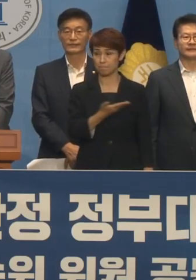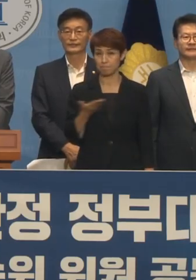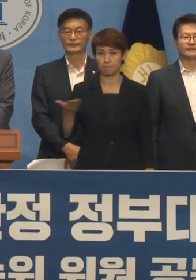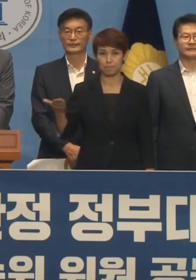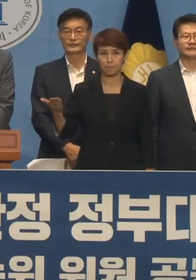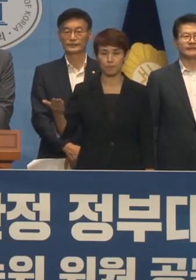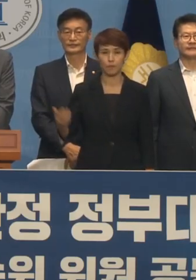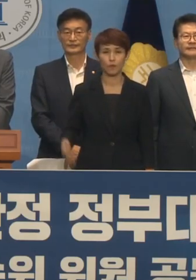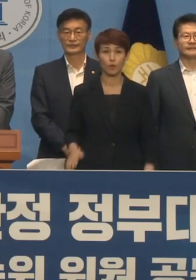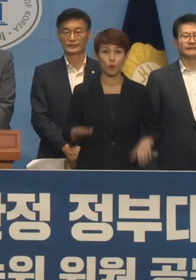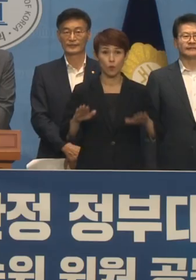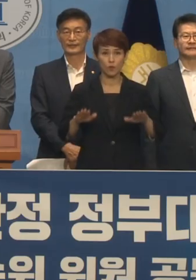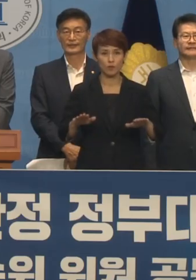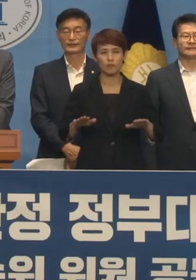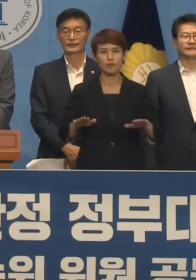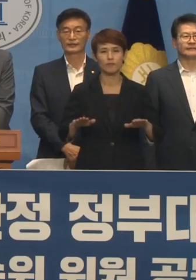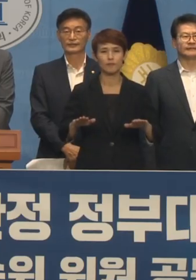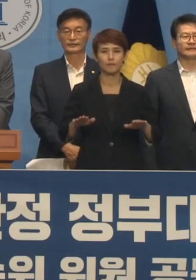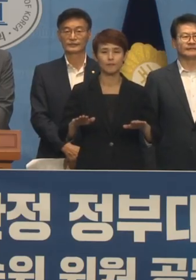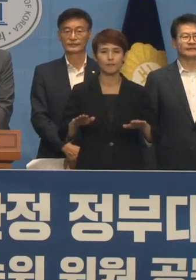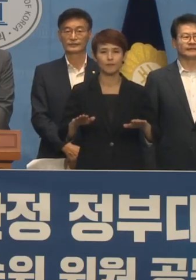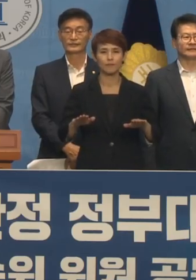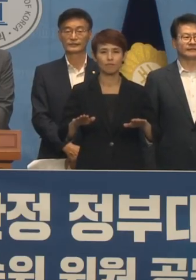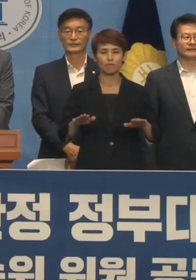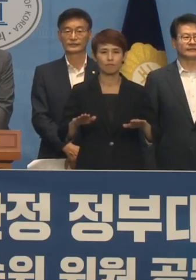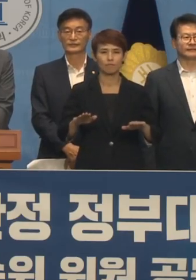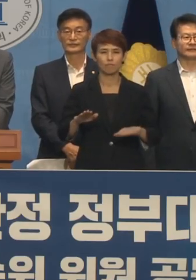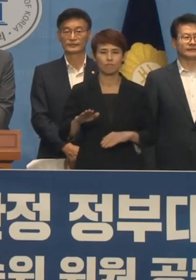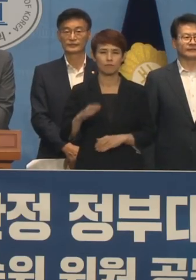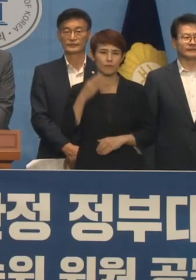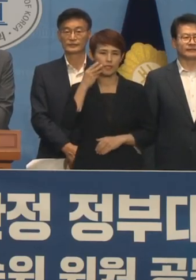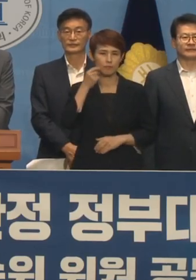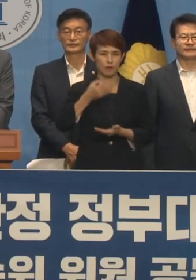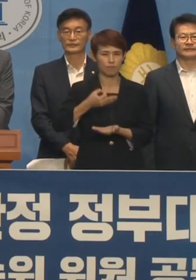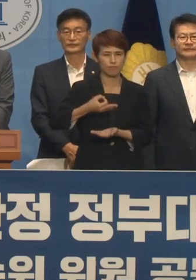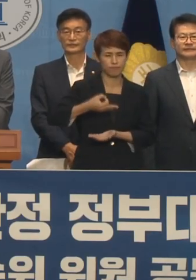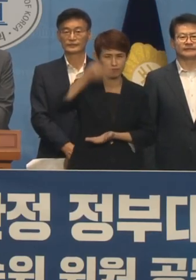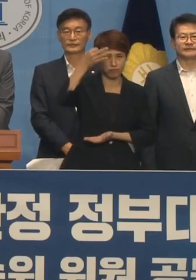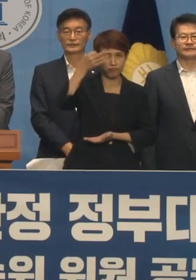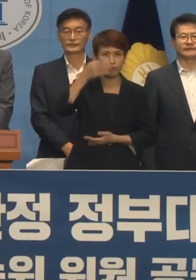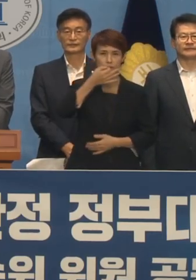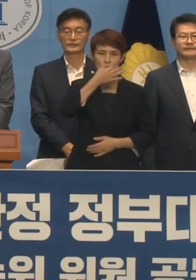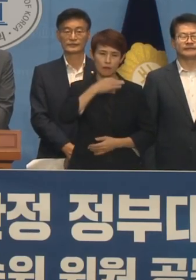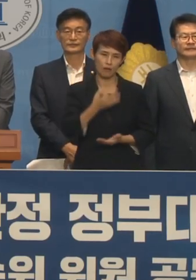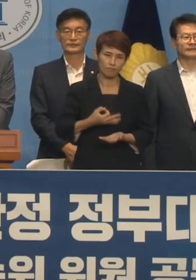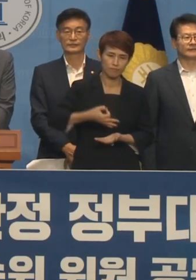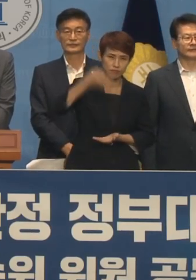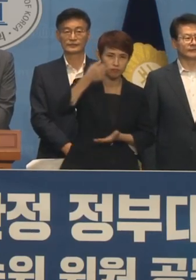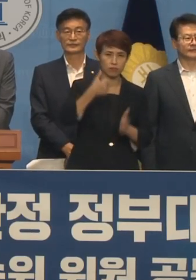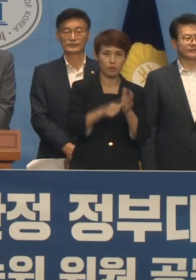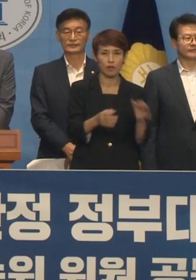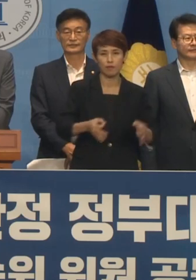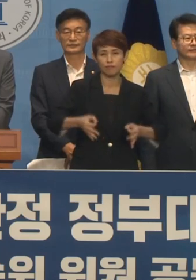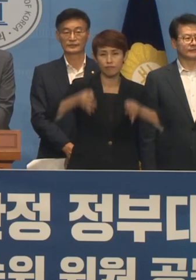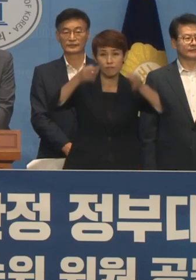사실 고육과 고금리 또 고물가 시대에